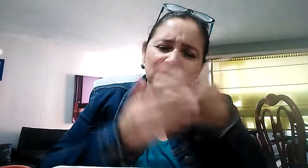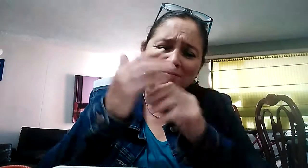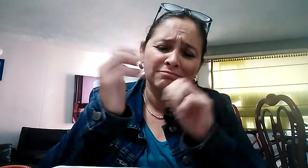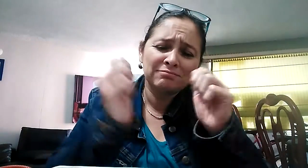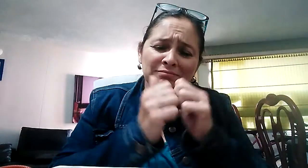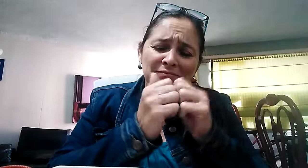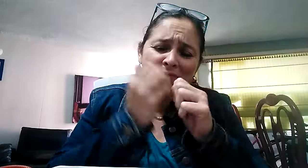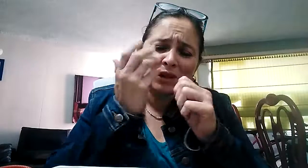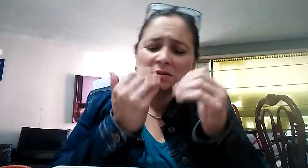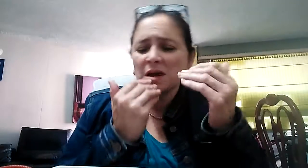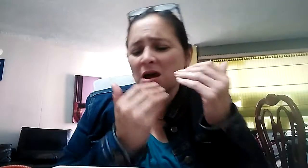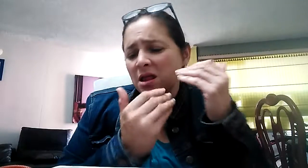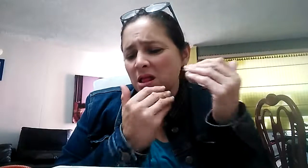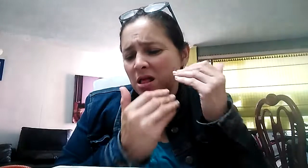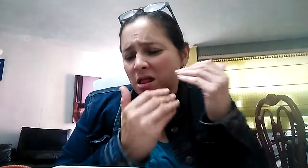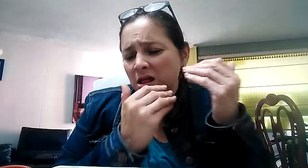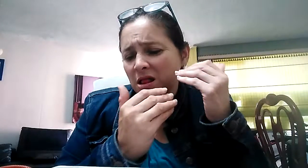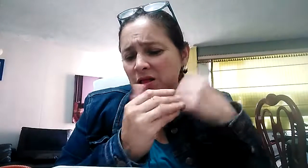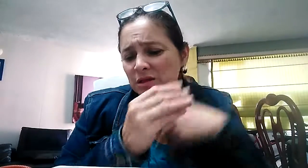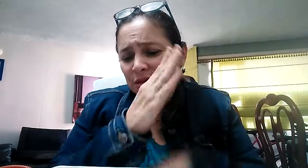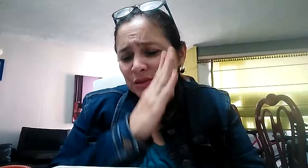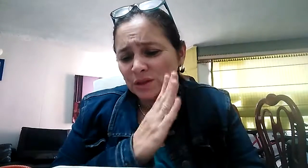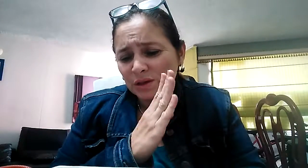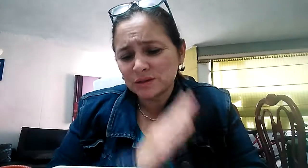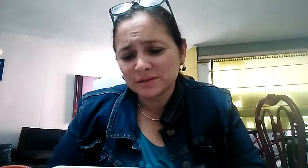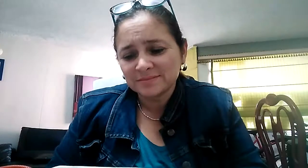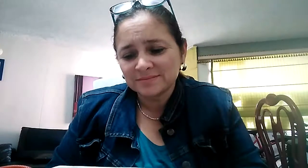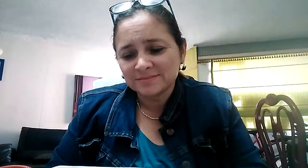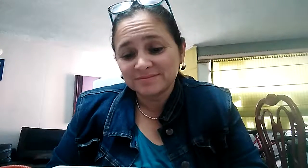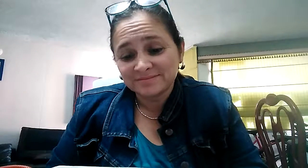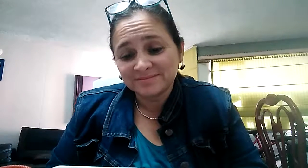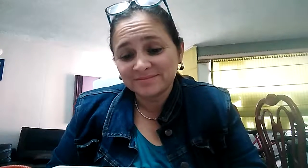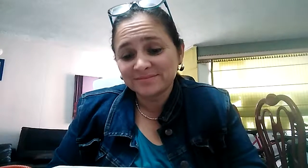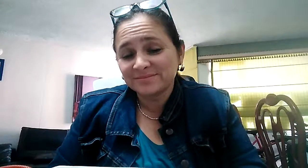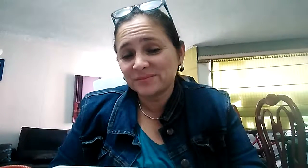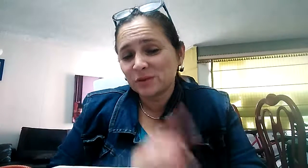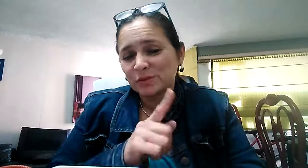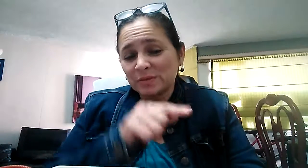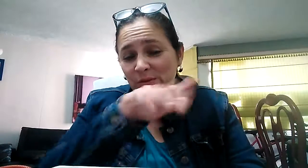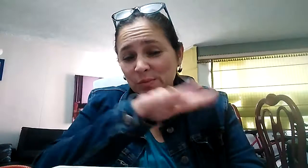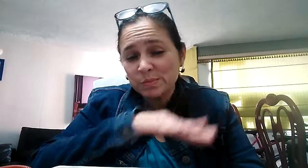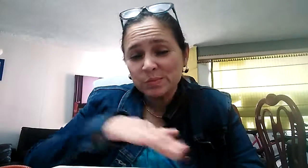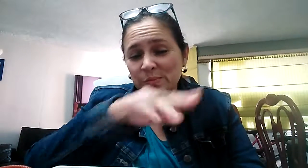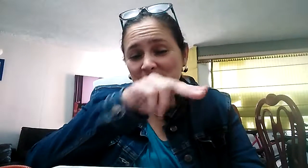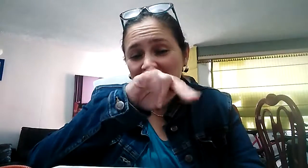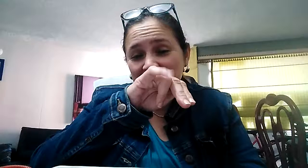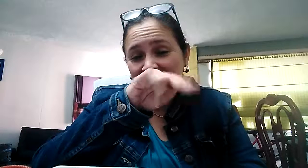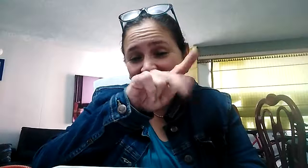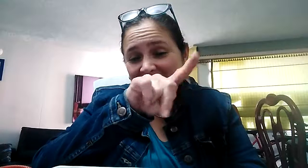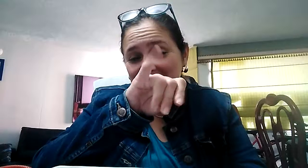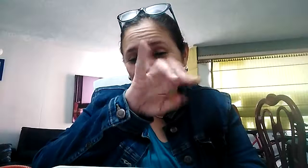Mi propia hermana no me reconoció. La gente huye de mí. Incluso sueno ridículo cuando